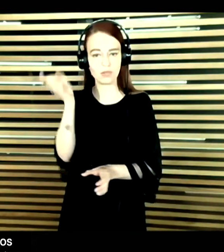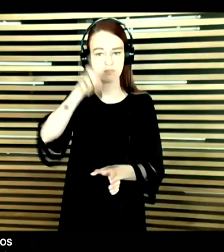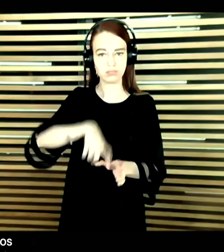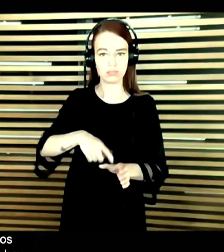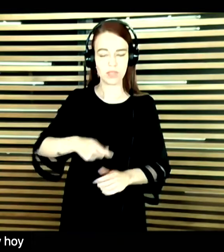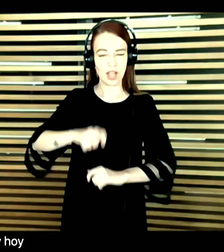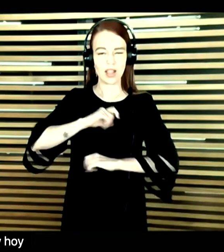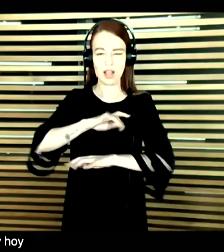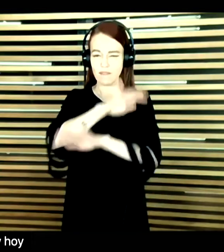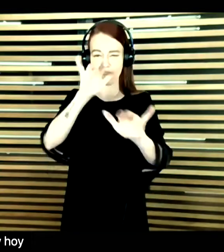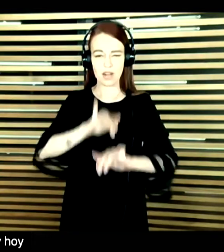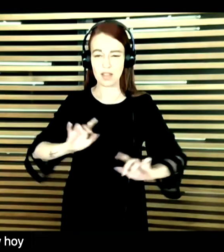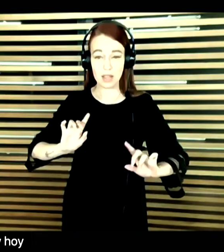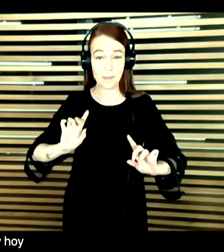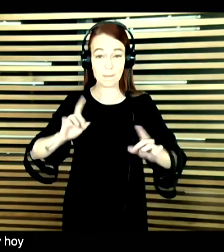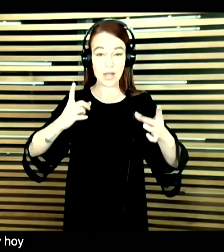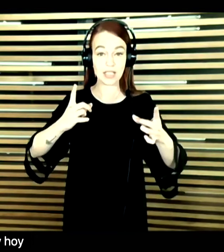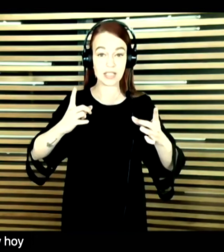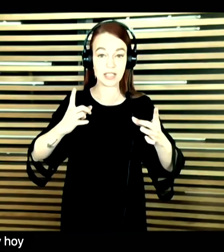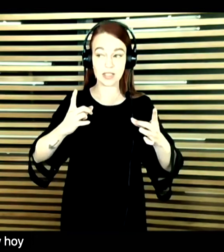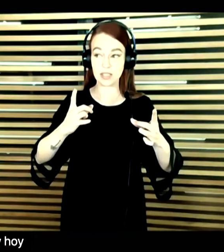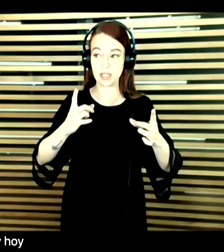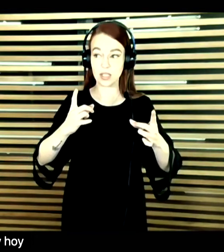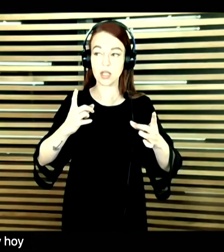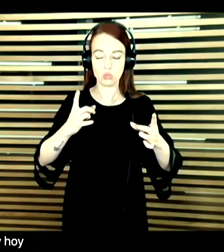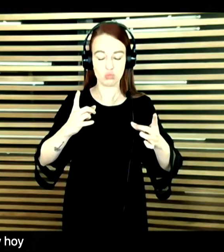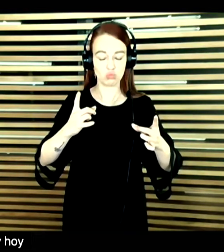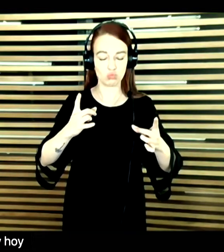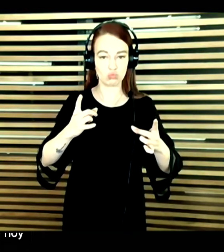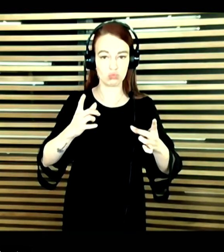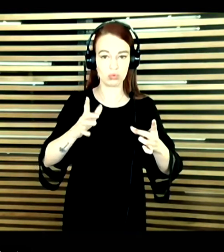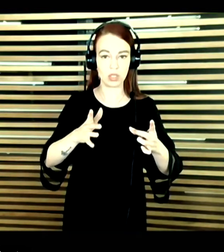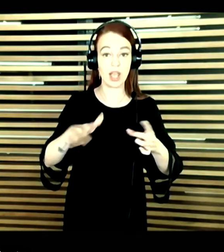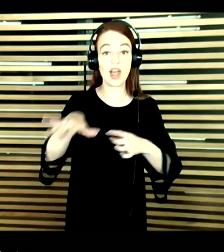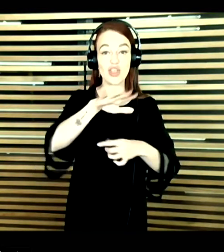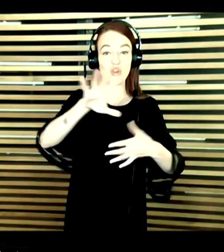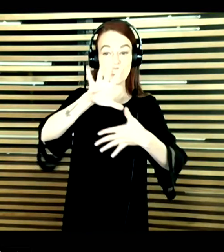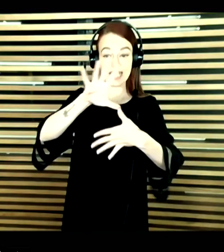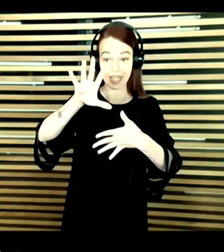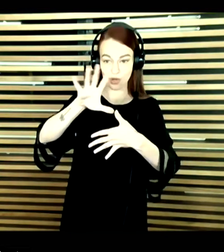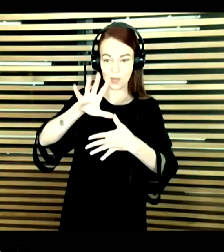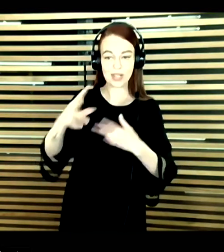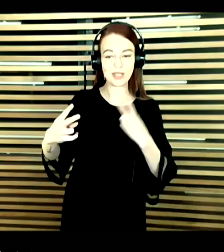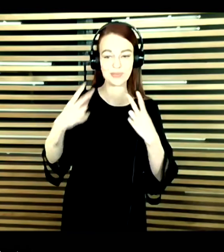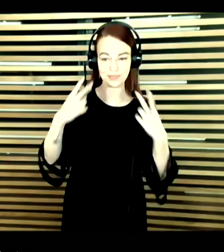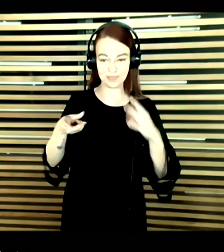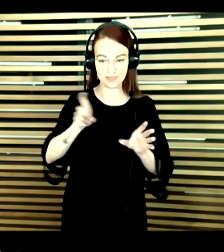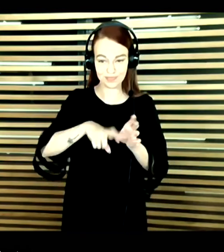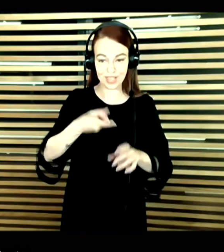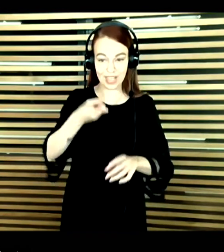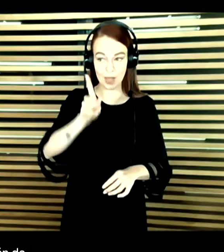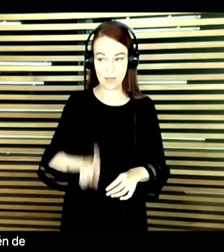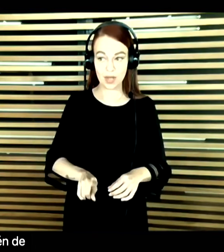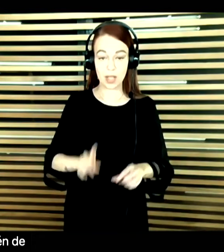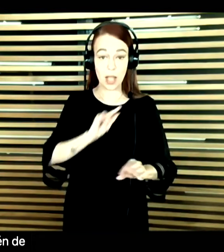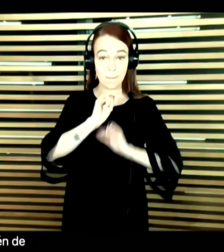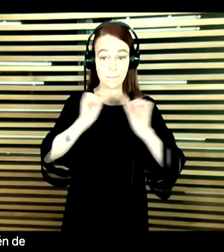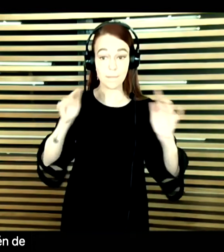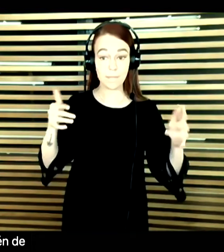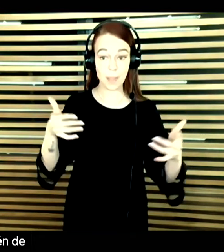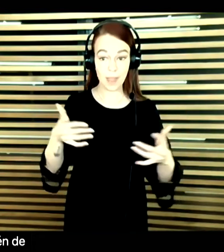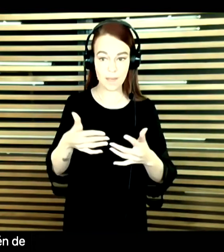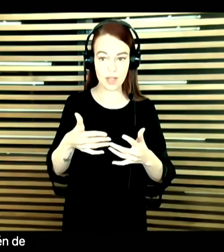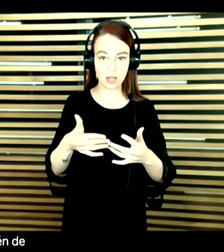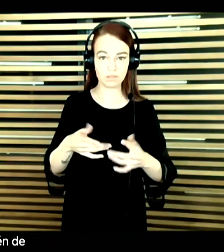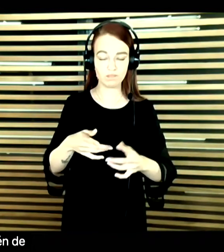especialmente felices también de varios países del área latinoamericana. La pandemia nos ha